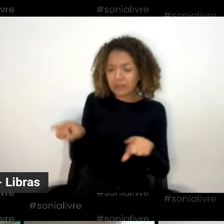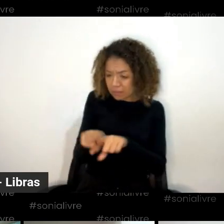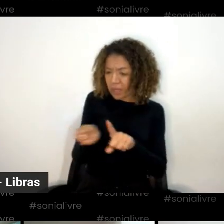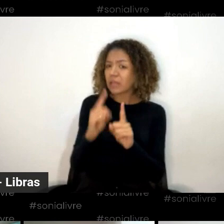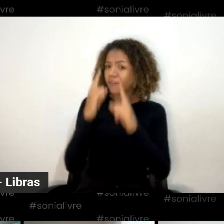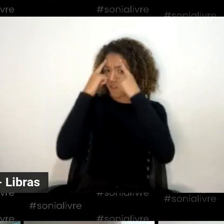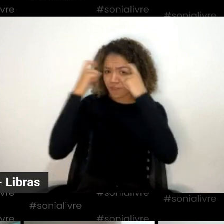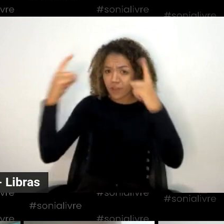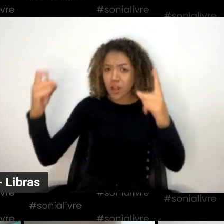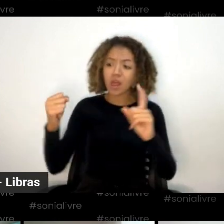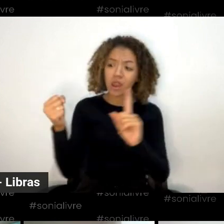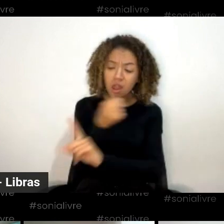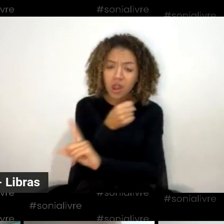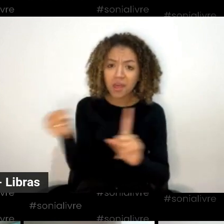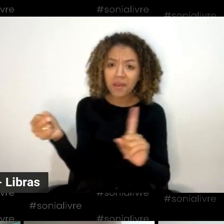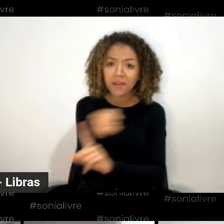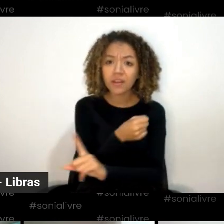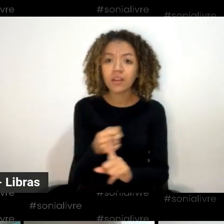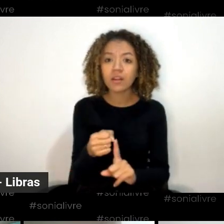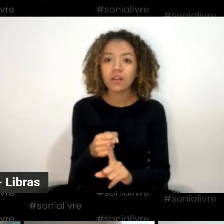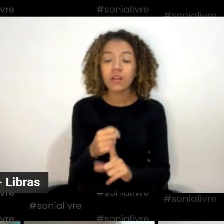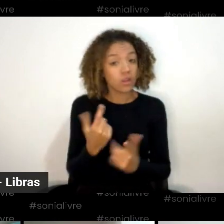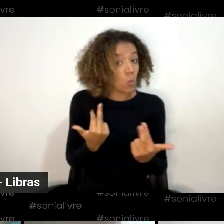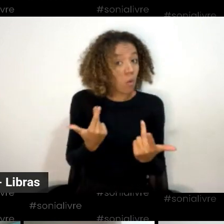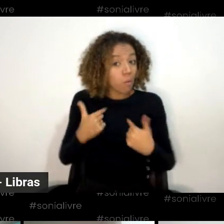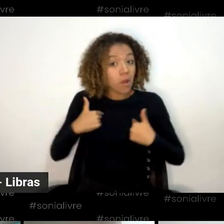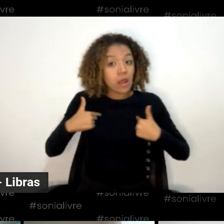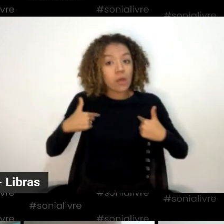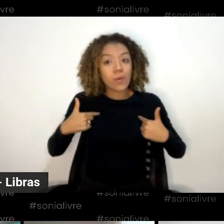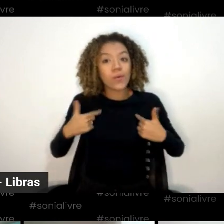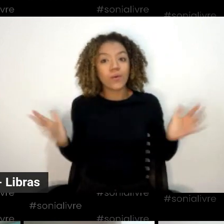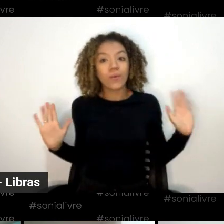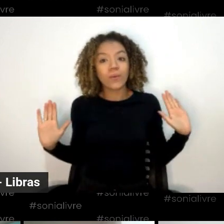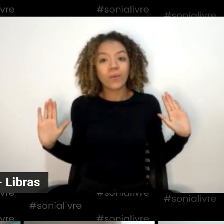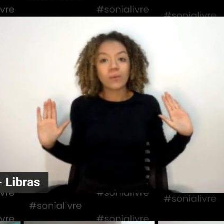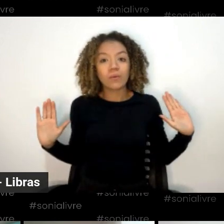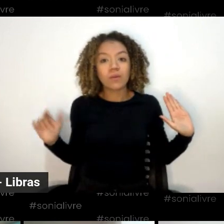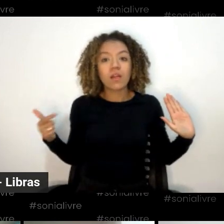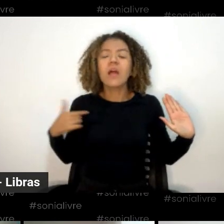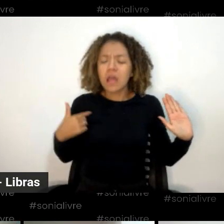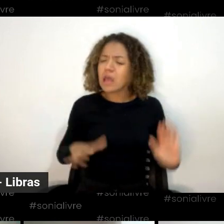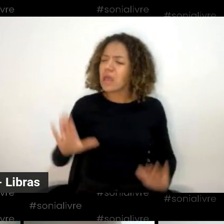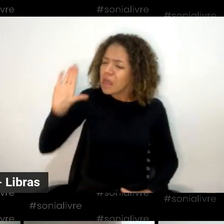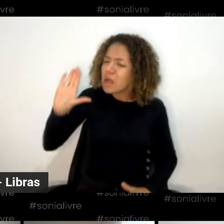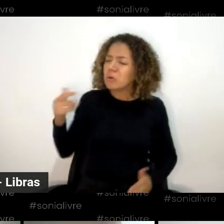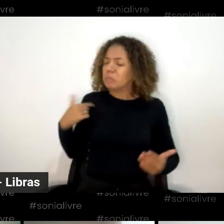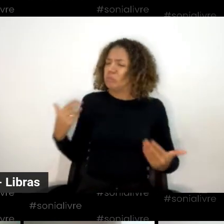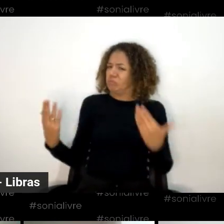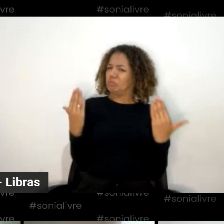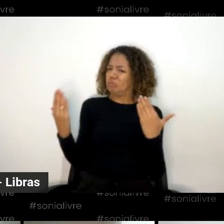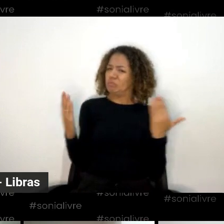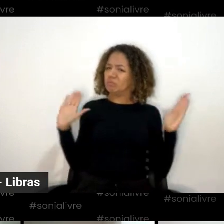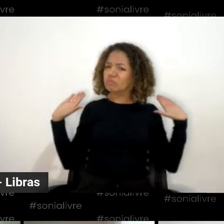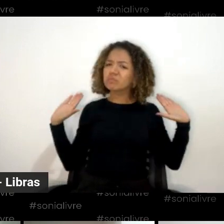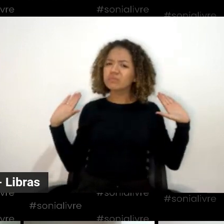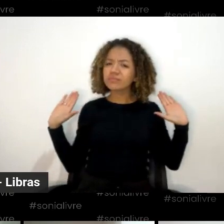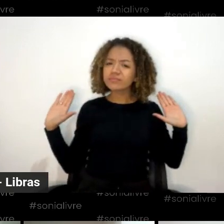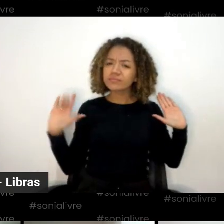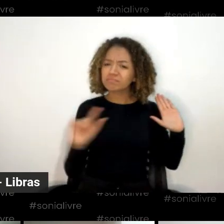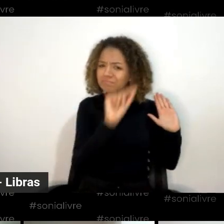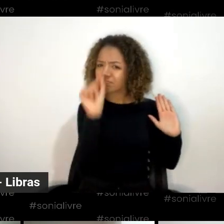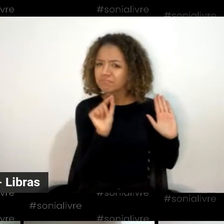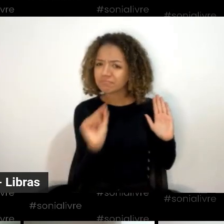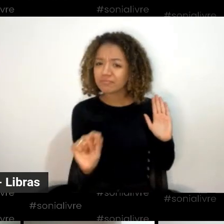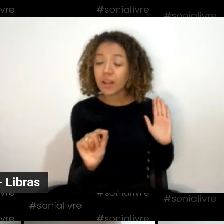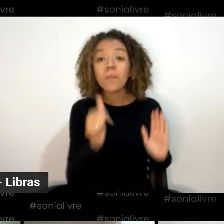Como é inviolável a residência, será? Eu levanto essa suspeita. Será que a Sônia não sofreu? E assim como a